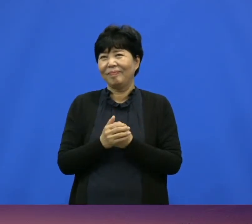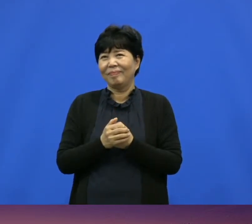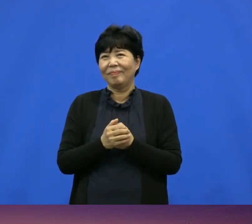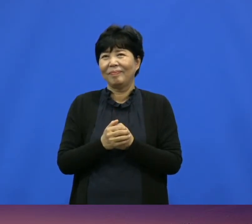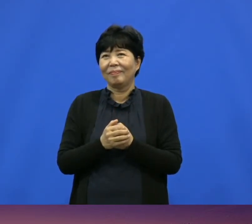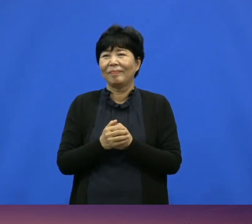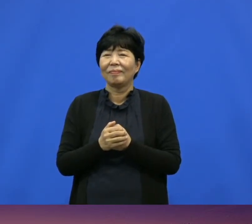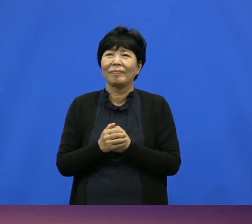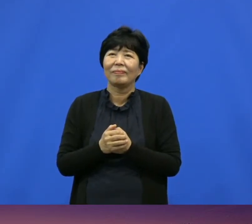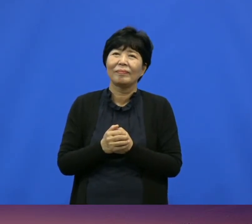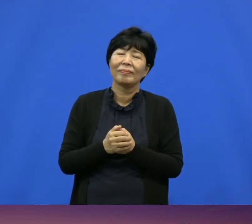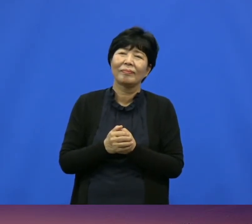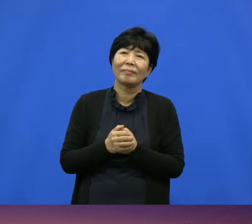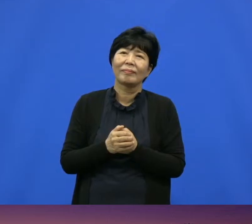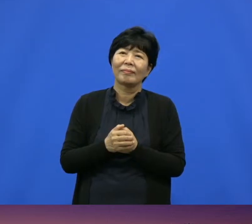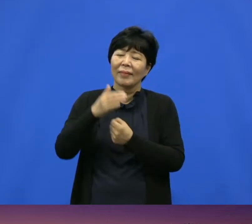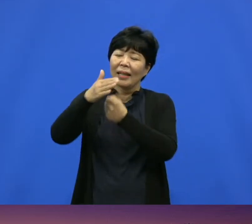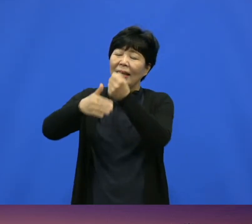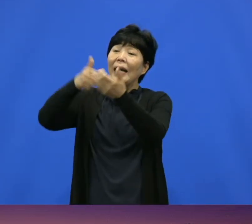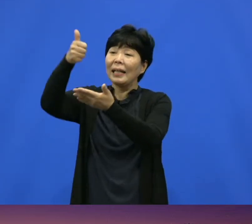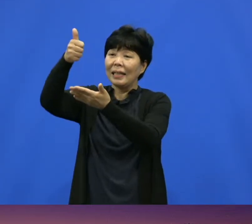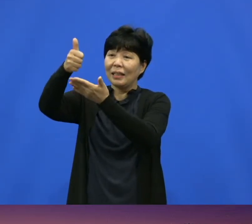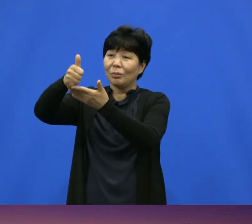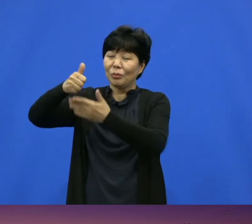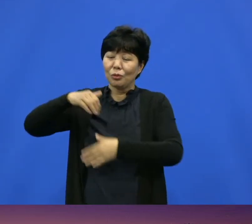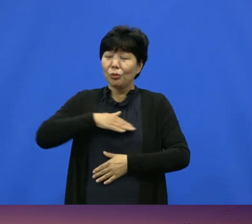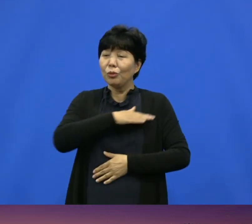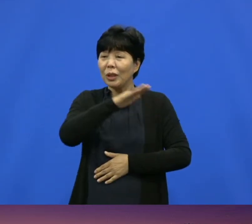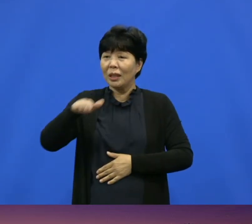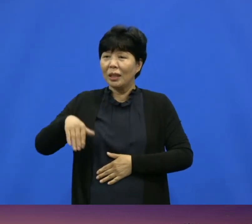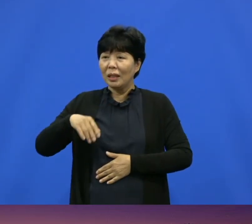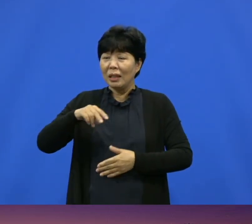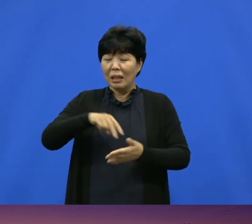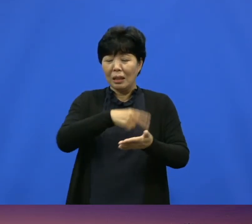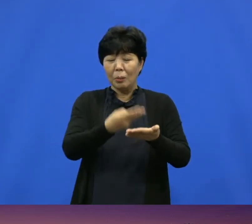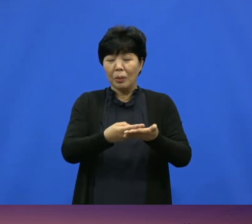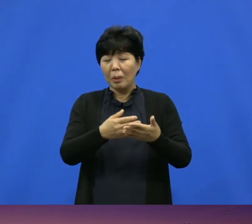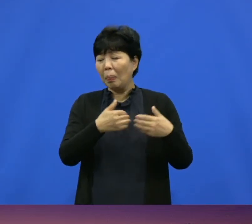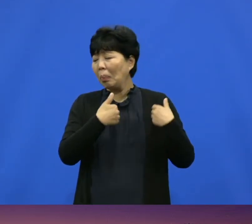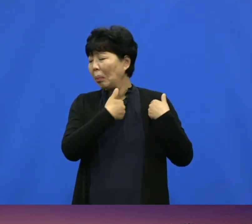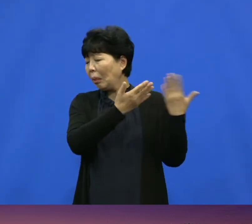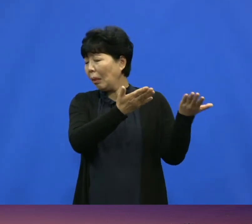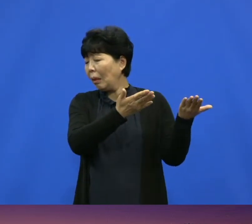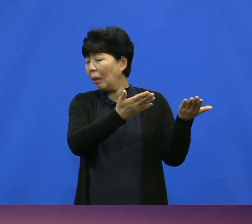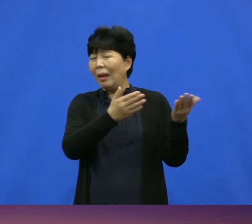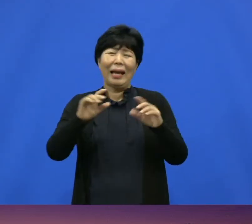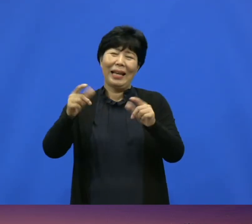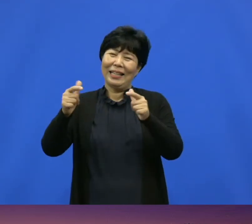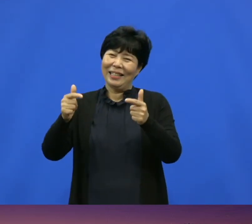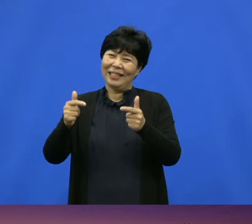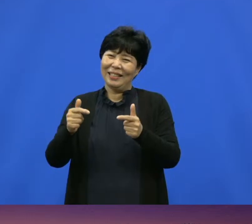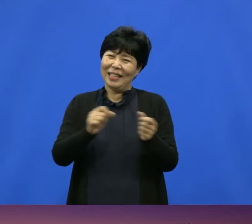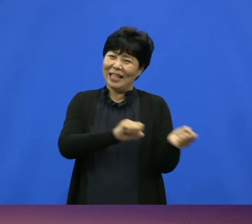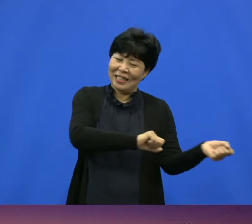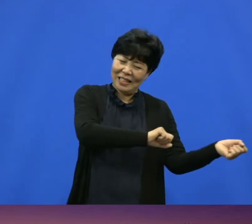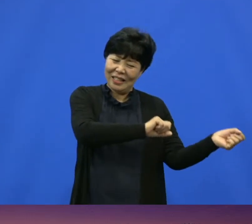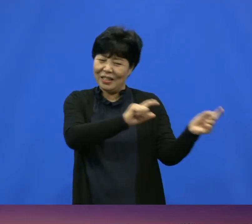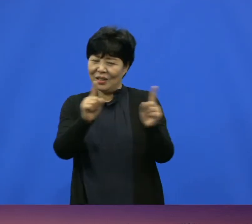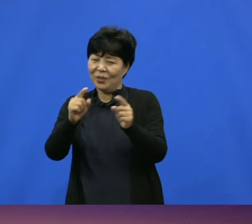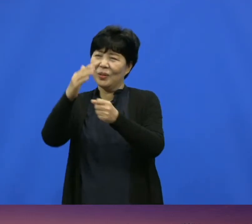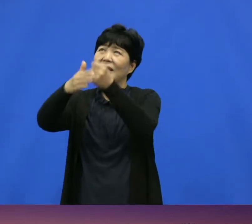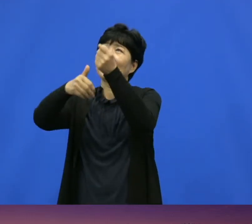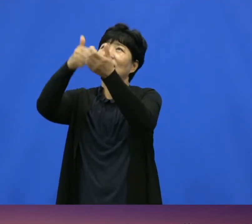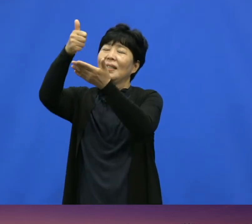거예요. 하나님 우리를 완전히 넘어지도록 내버려 두지 않는다는 거예요. 우리는 다시 이렇게 세우시는